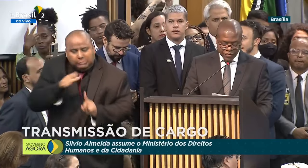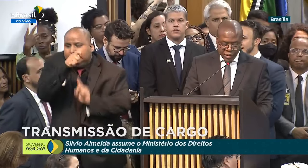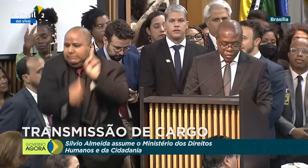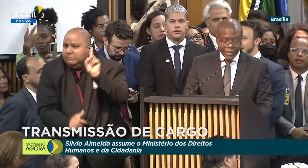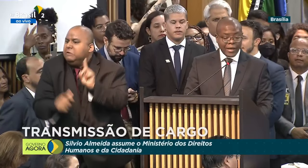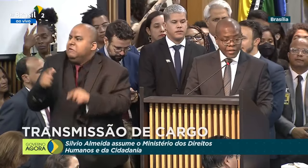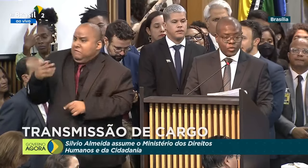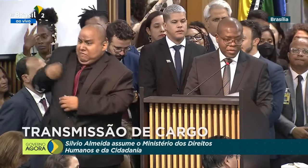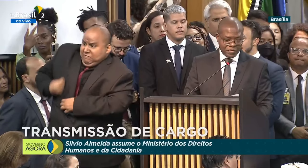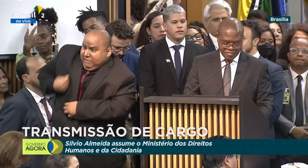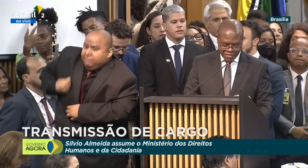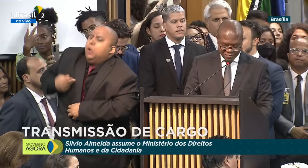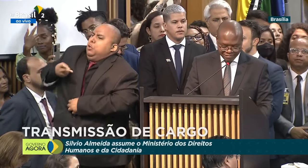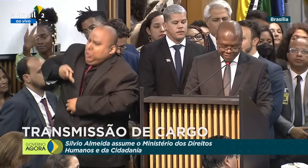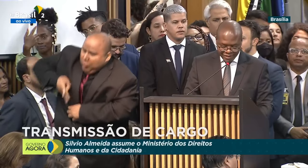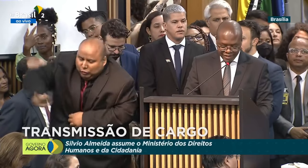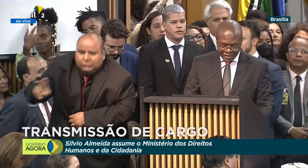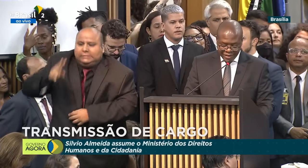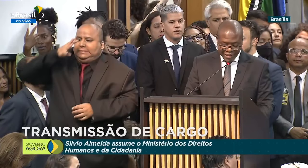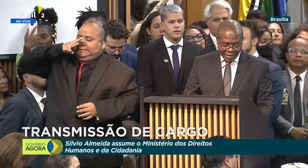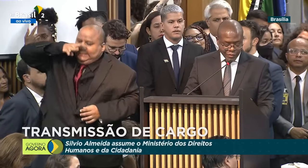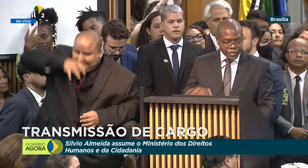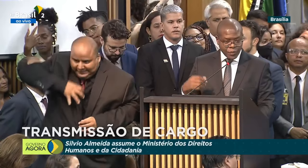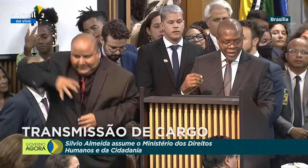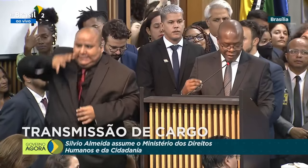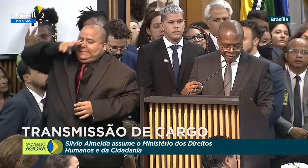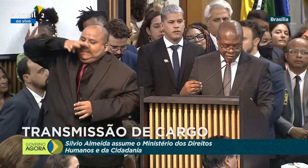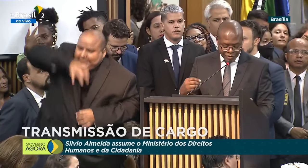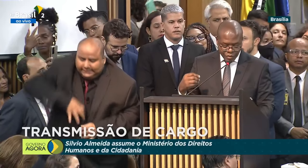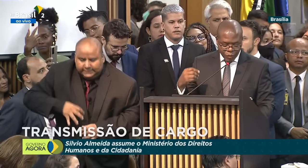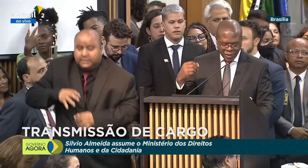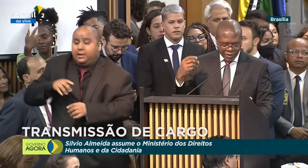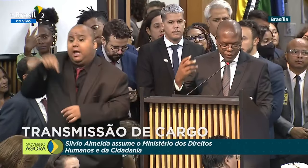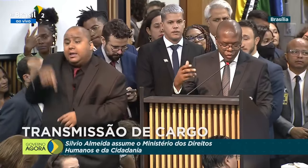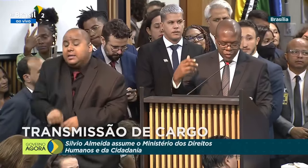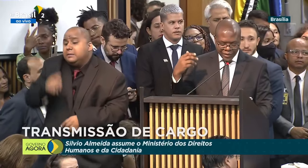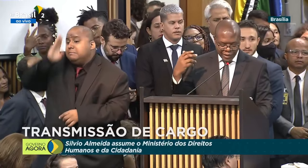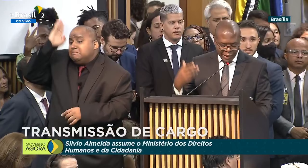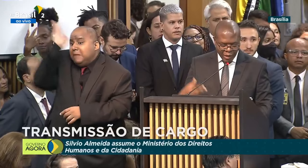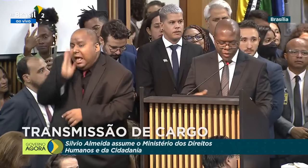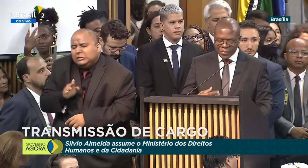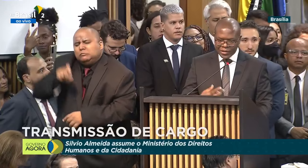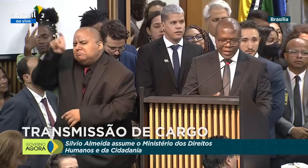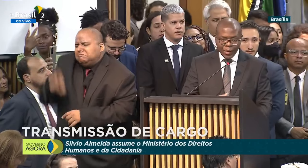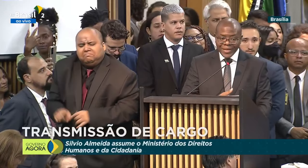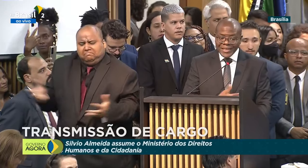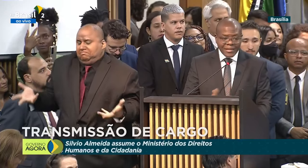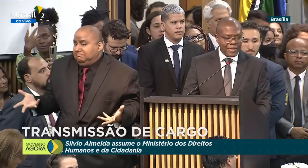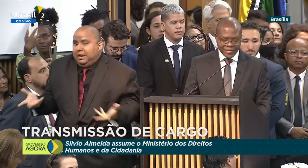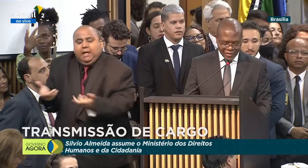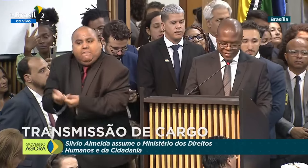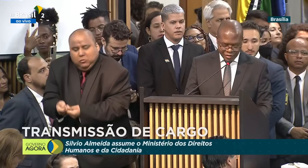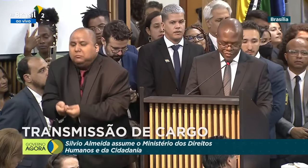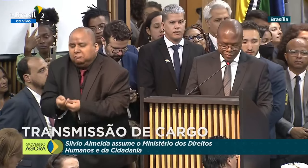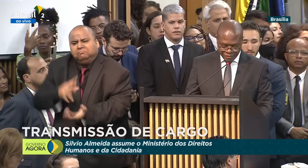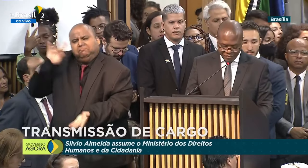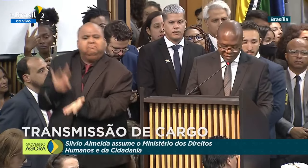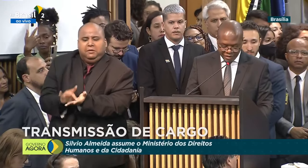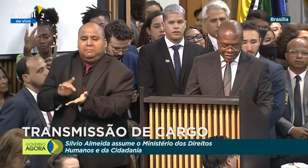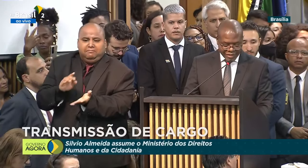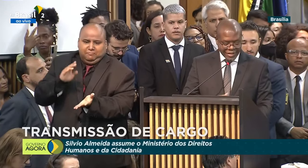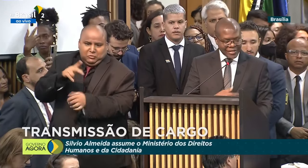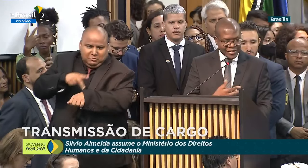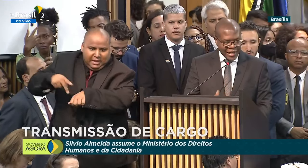sobreviveu e ainda sobrevive alegando esse país um patrimônio material e material indescritível